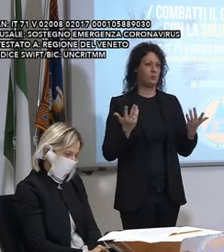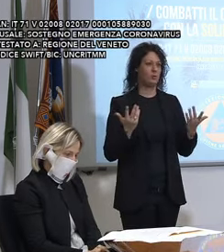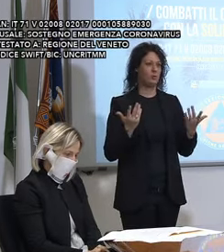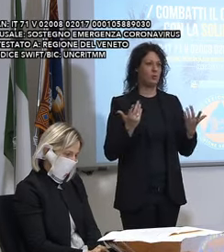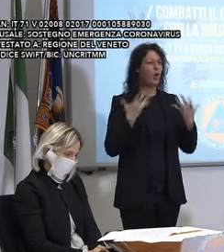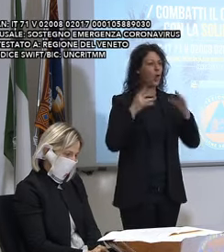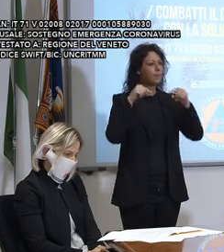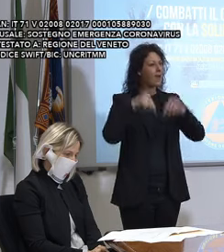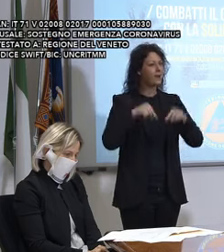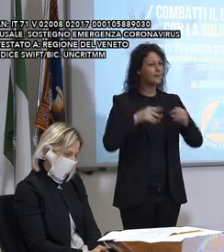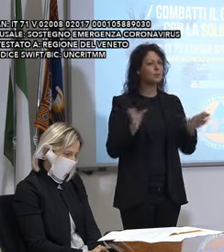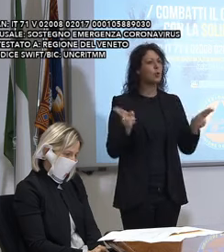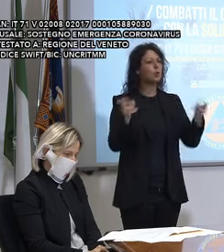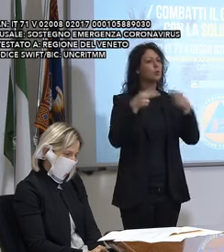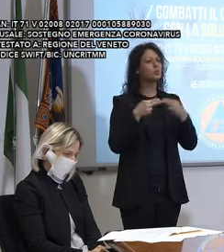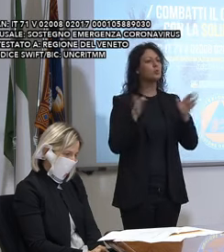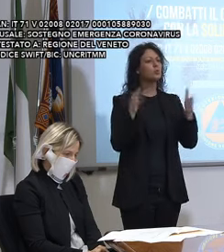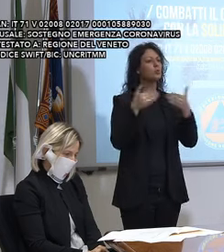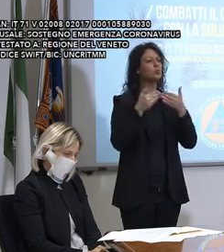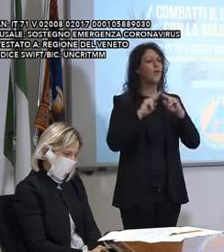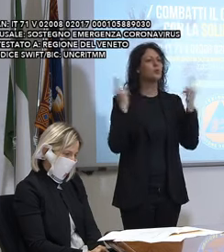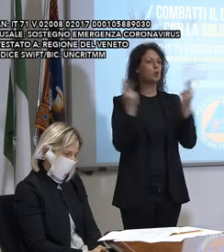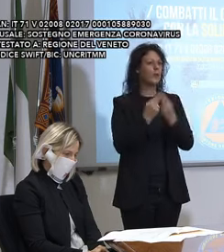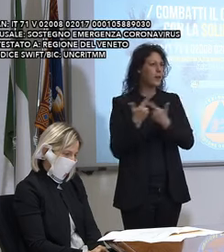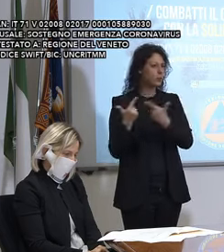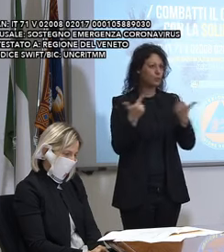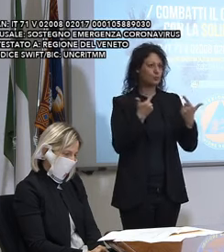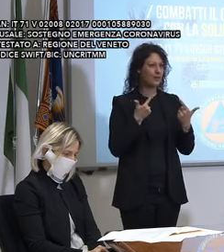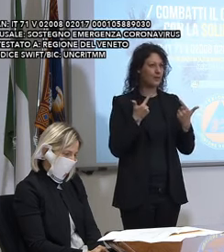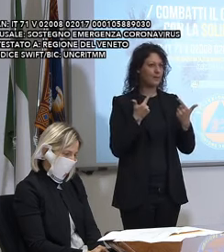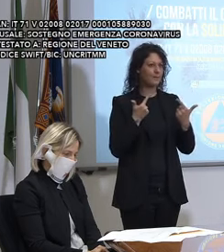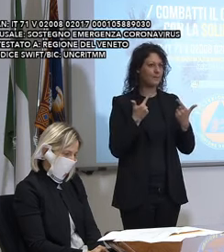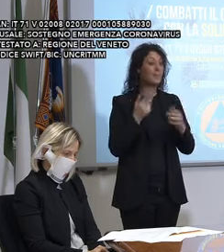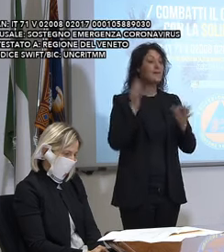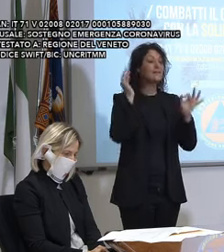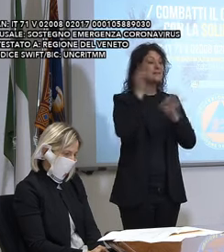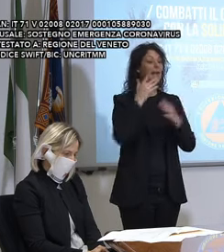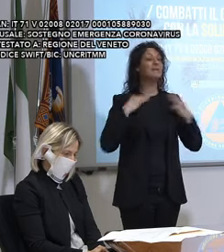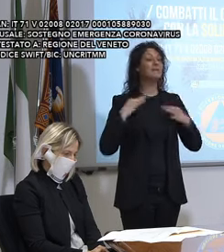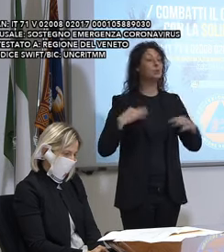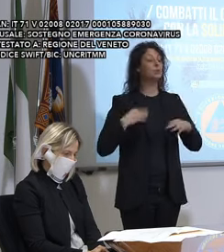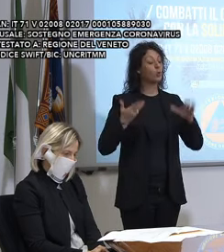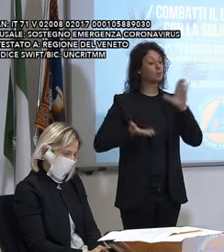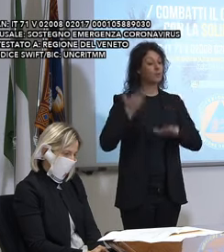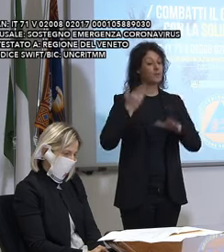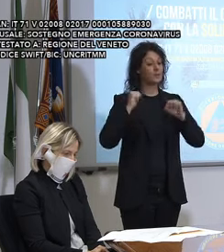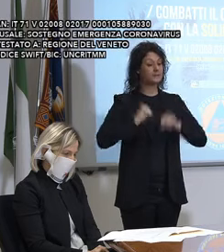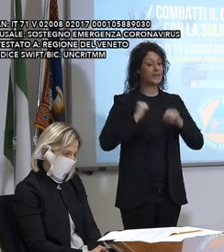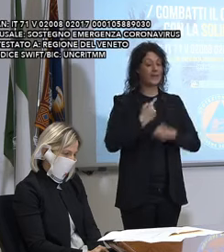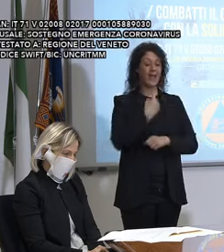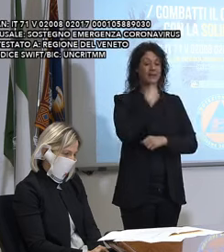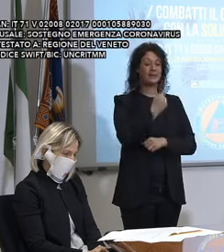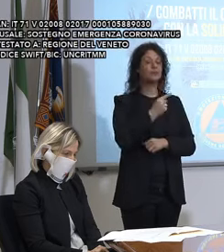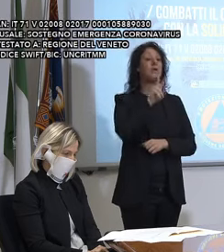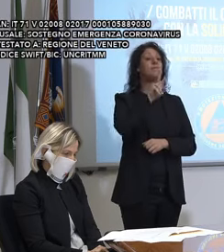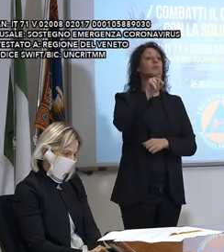lockdown. Ecco, se è vero che l'OMS dice che il 21 maggio è la deadline, è altrettanto vero allora che non